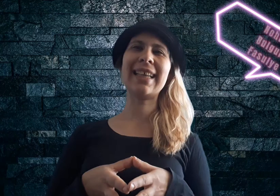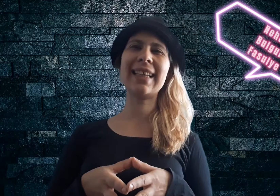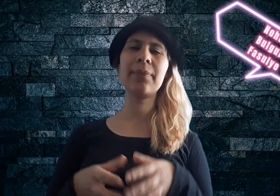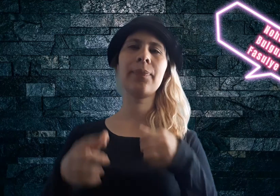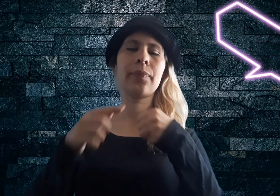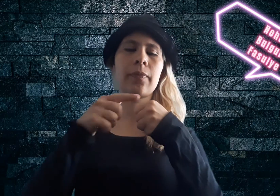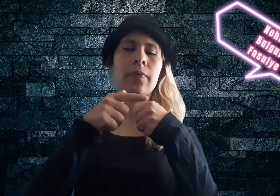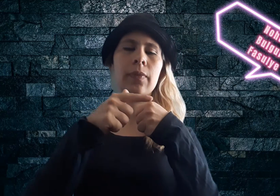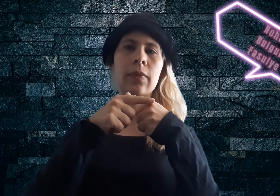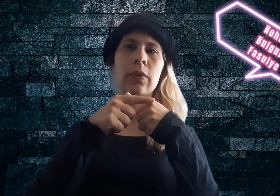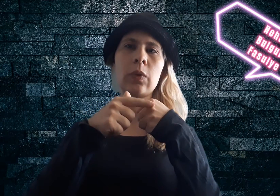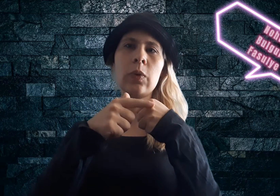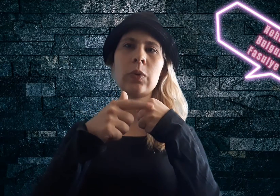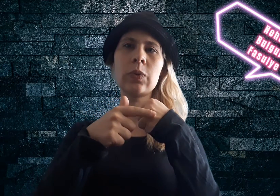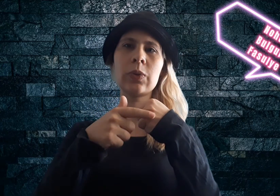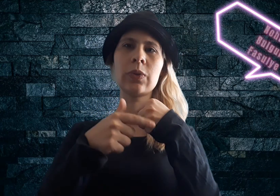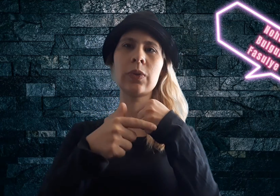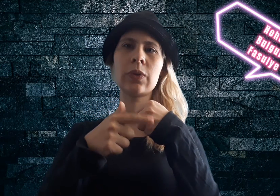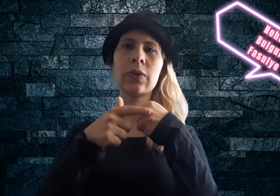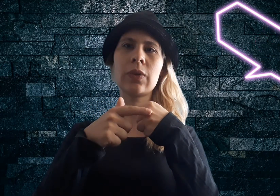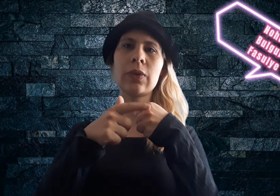edelim. Nohut.